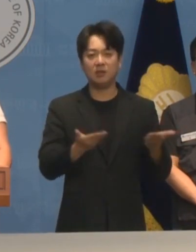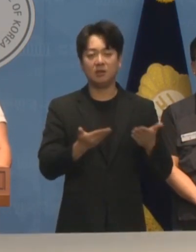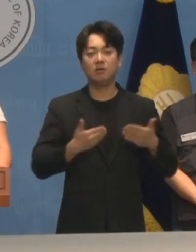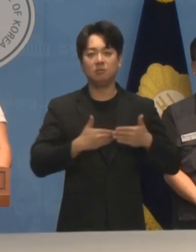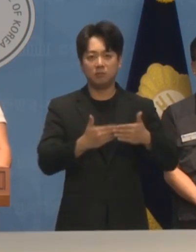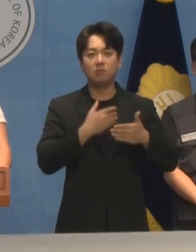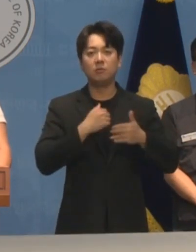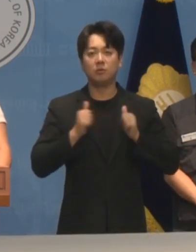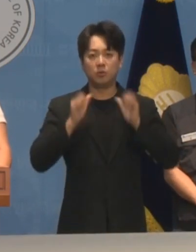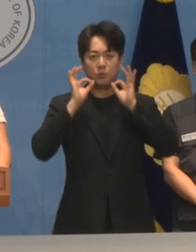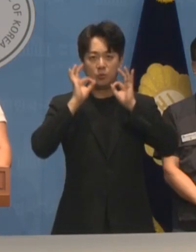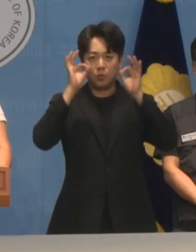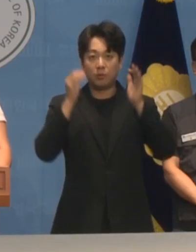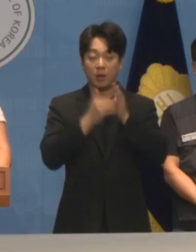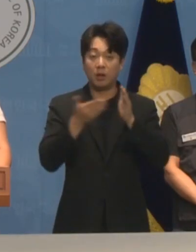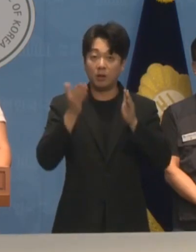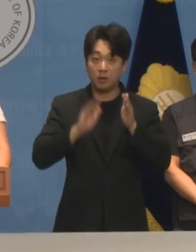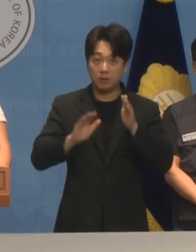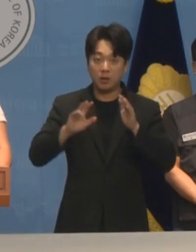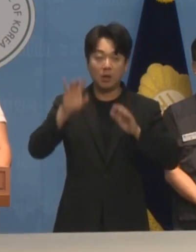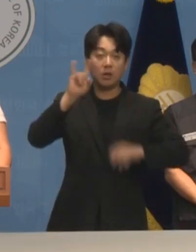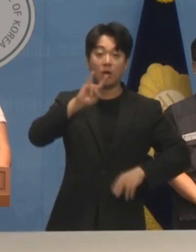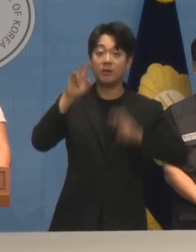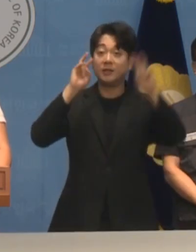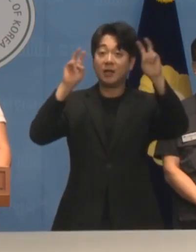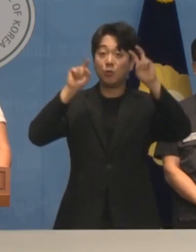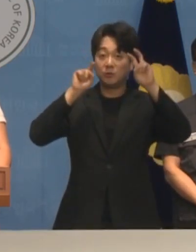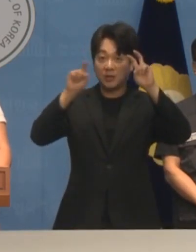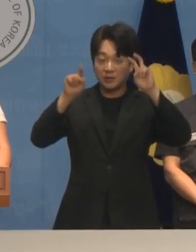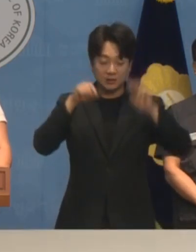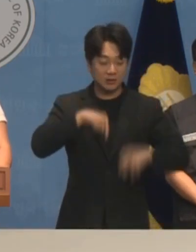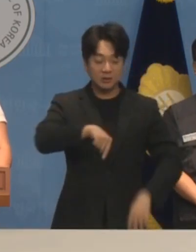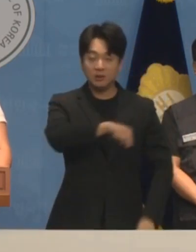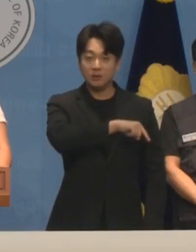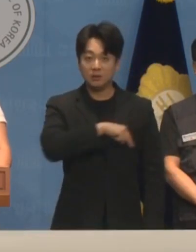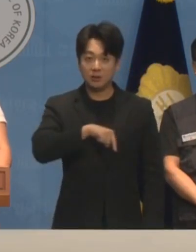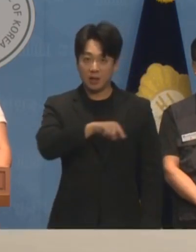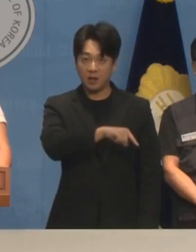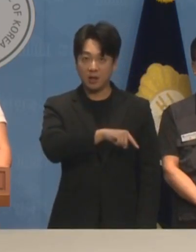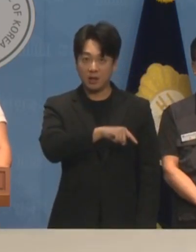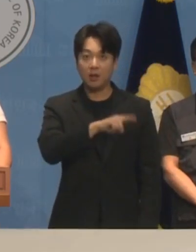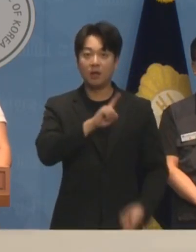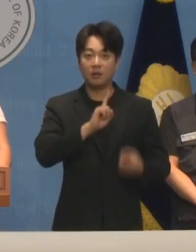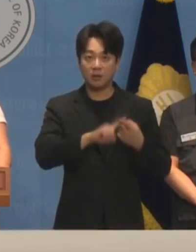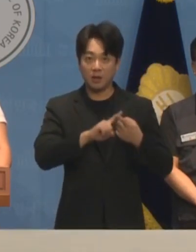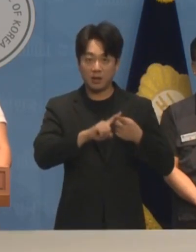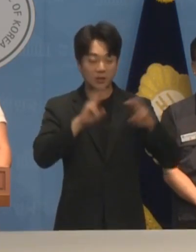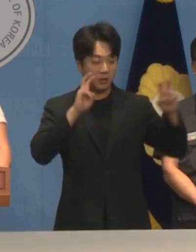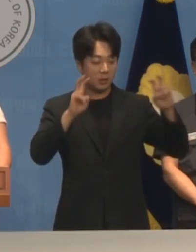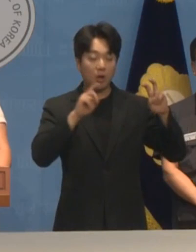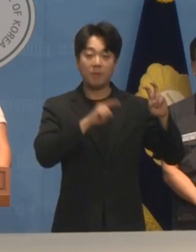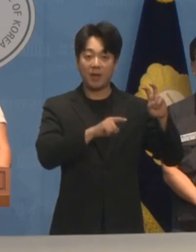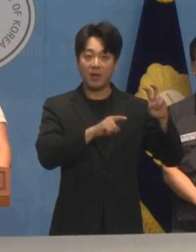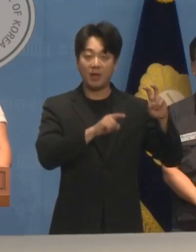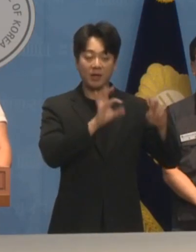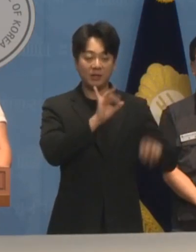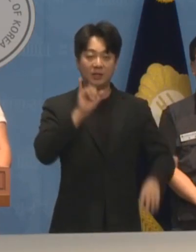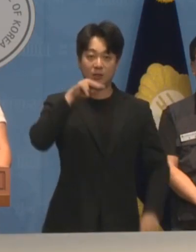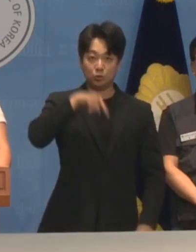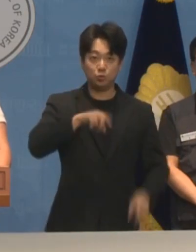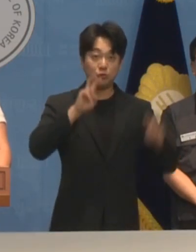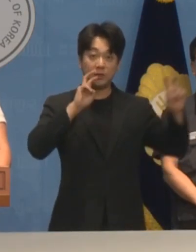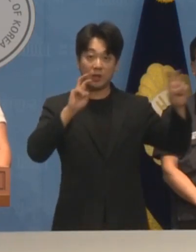하지만 현대자동차는 울산공장 수출선적부의 사내하청 업체인 이수기업과의 도급계약을